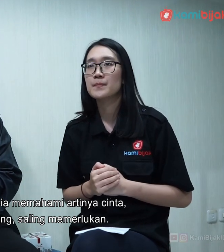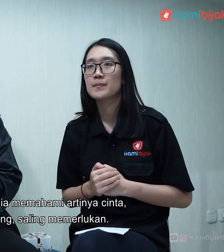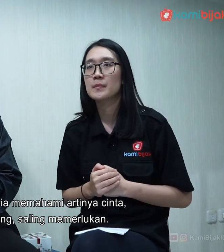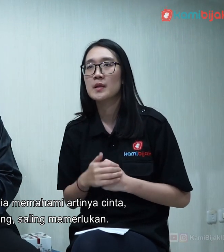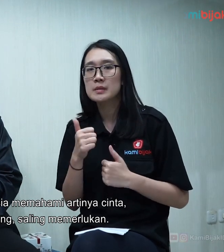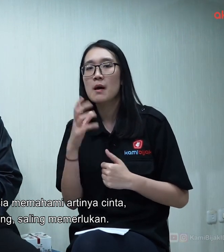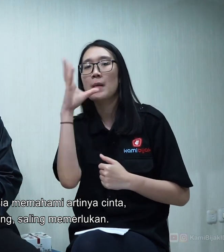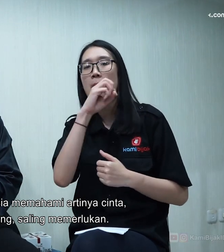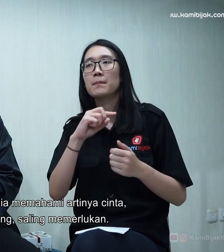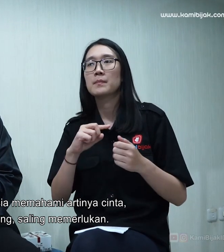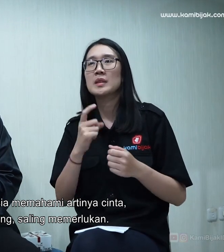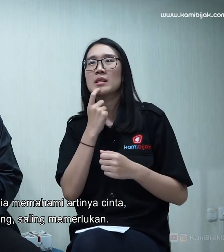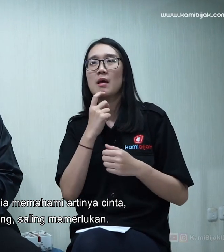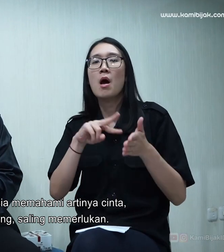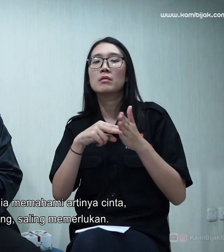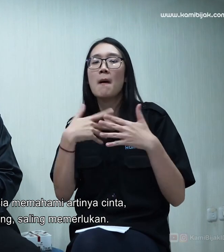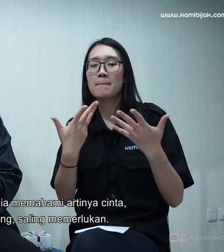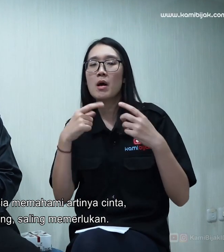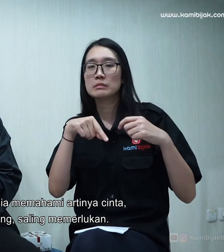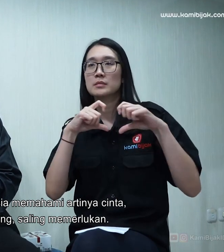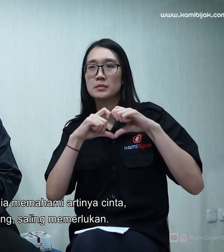artinya cinta.